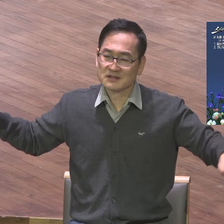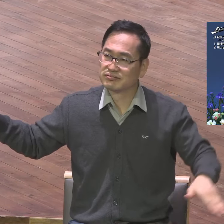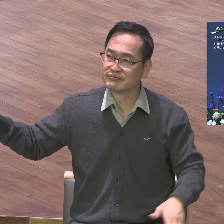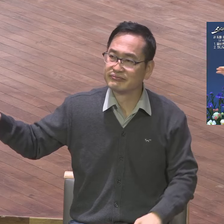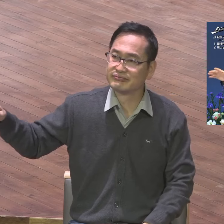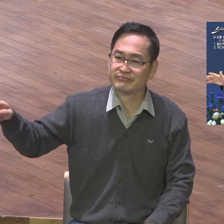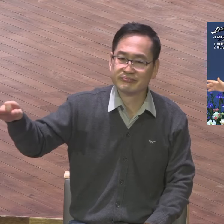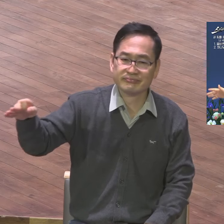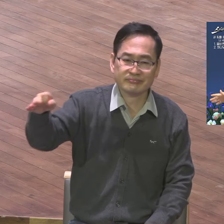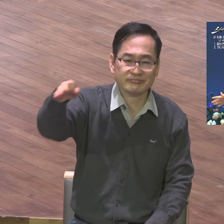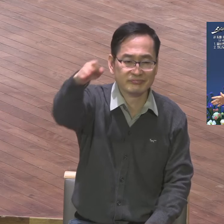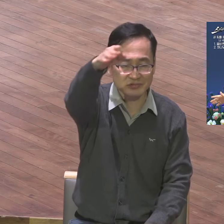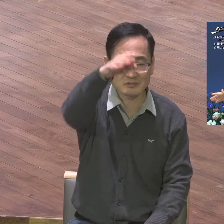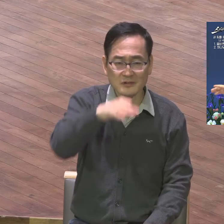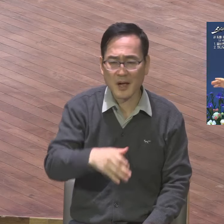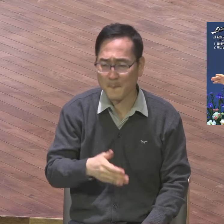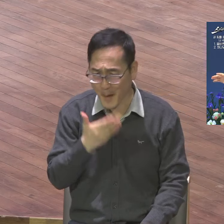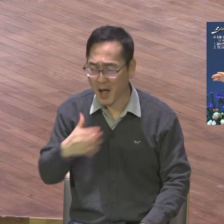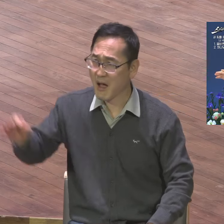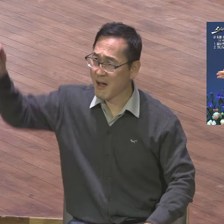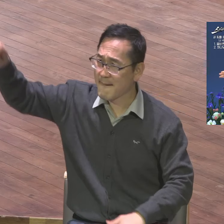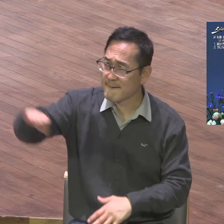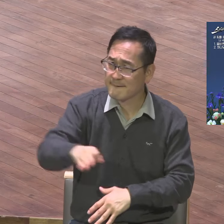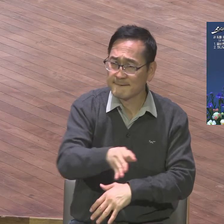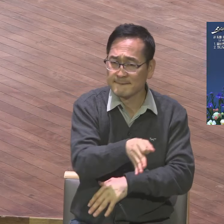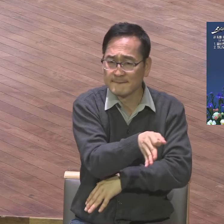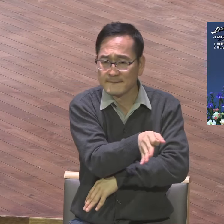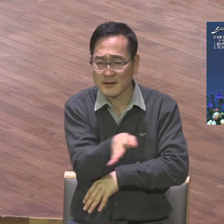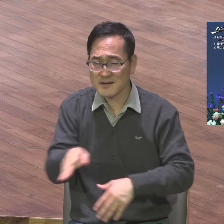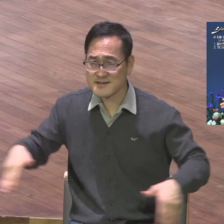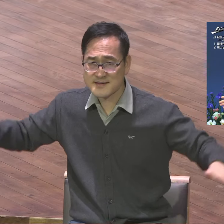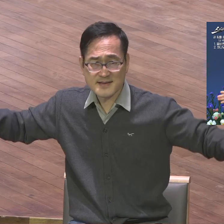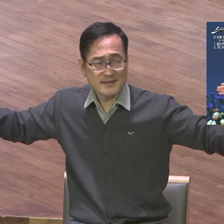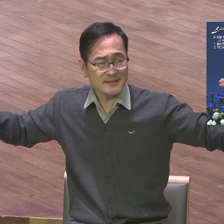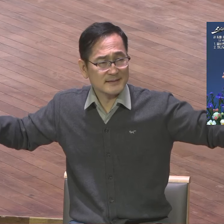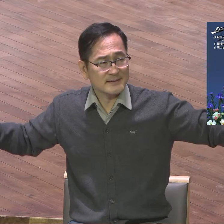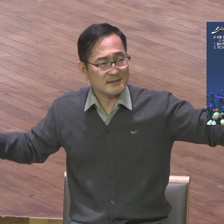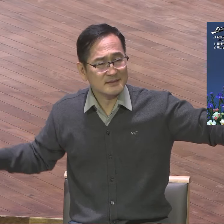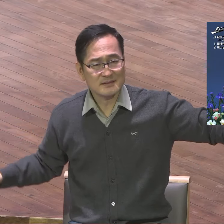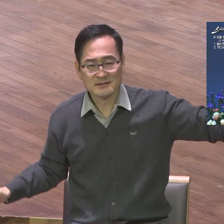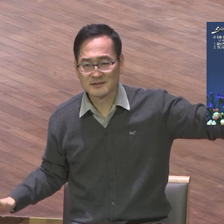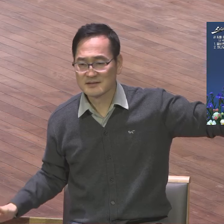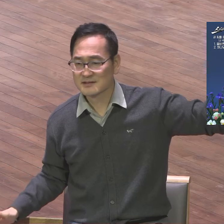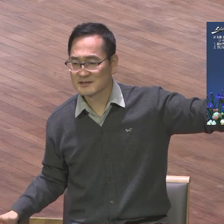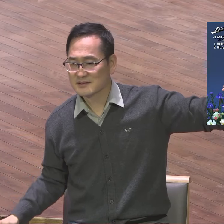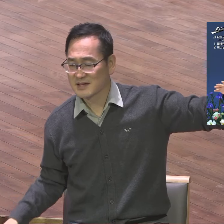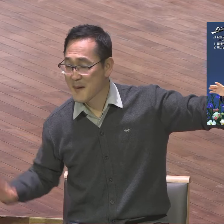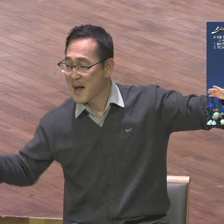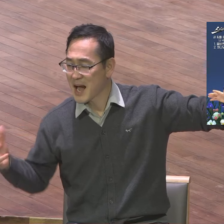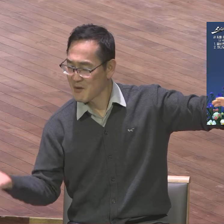그 바람을 타고 오히려 누려요. 거대한 날개로 기류를 이용해서 날아오르는